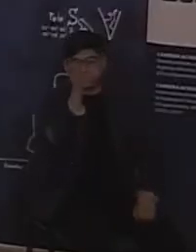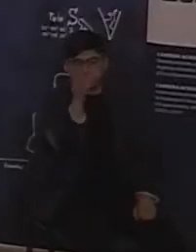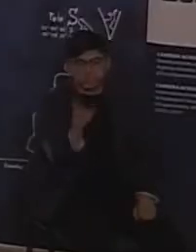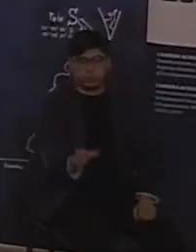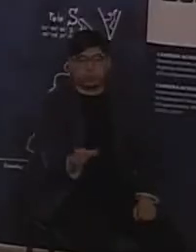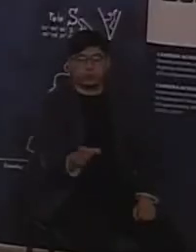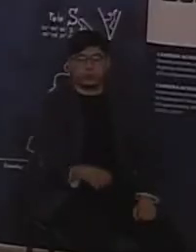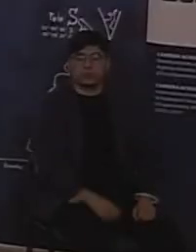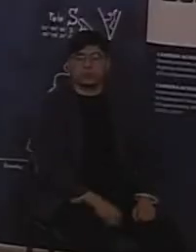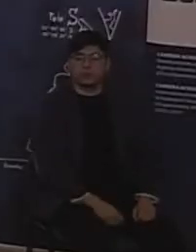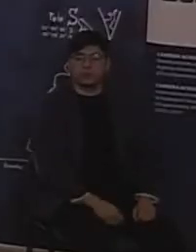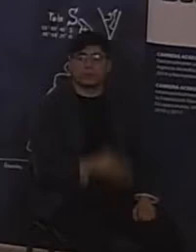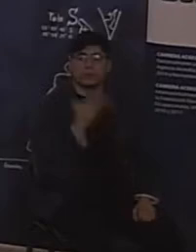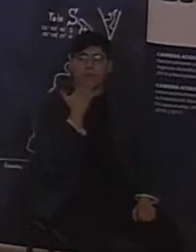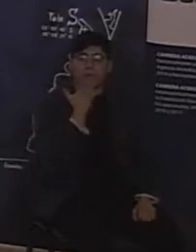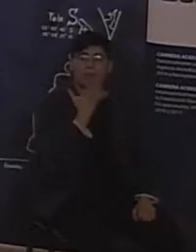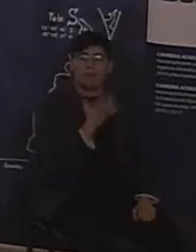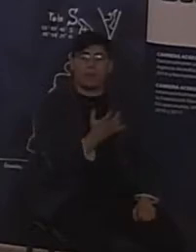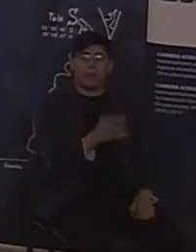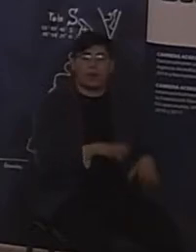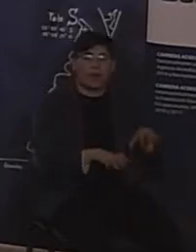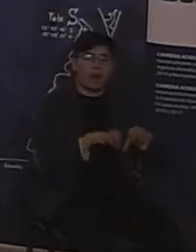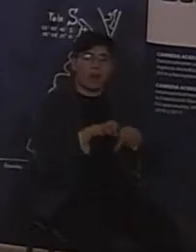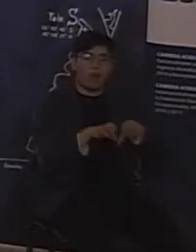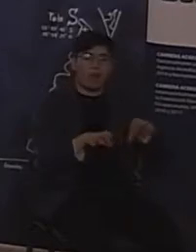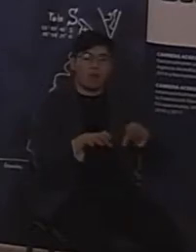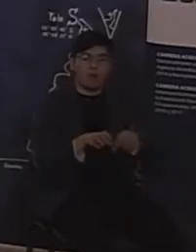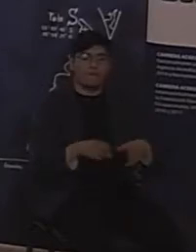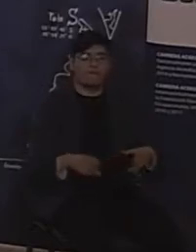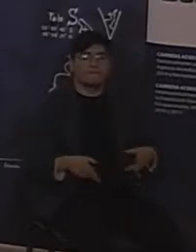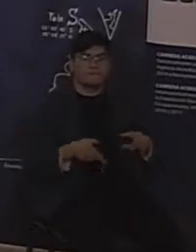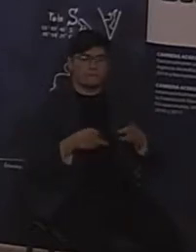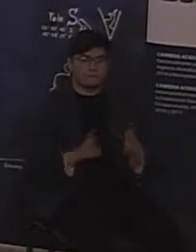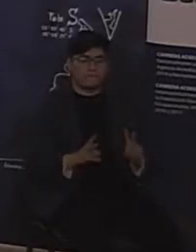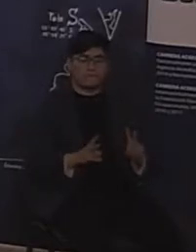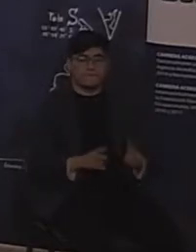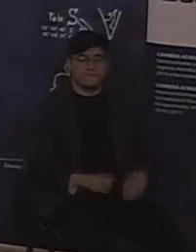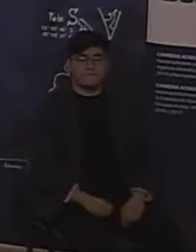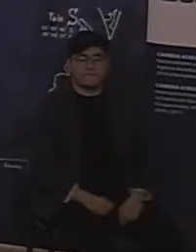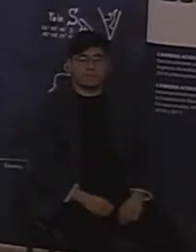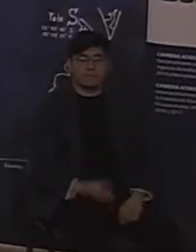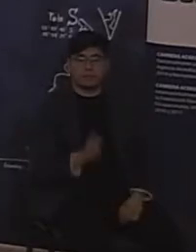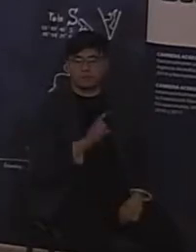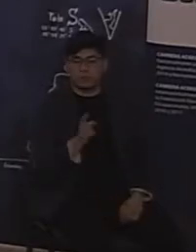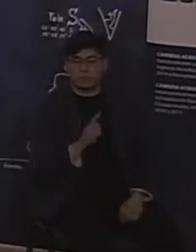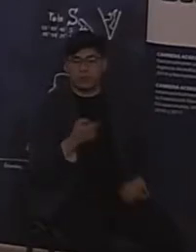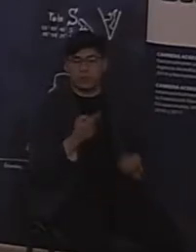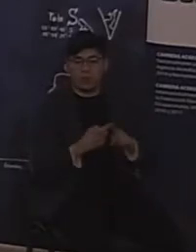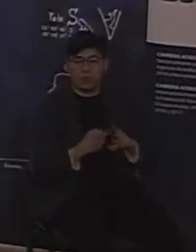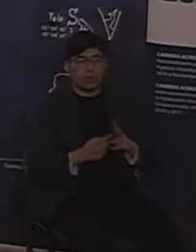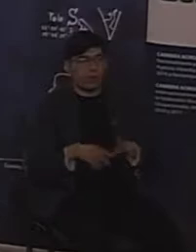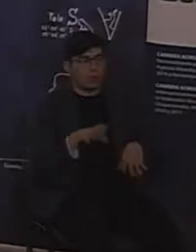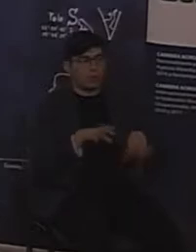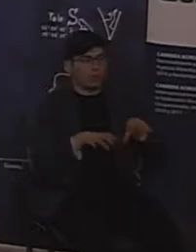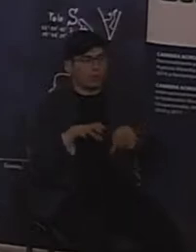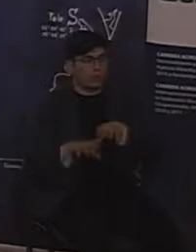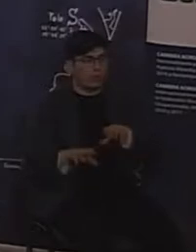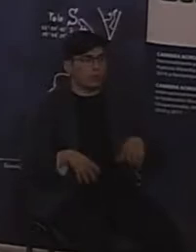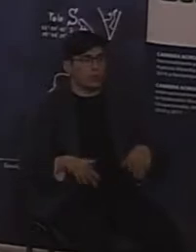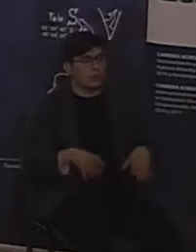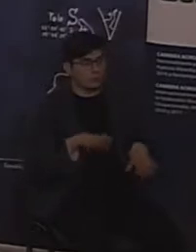porque los objetos de derecho no son otra cosa que objetos objetos